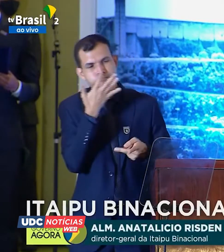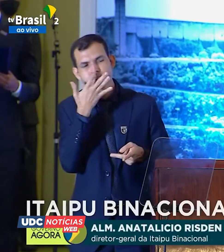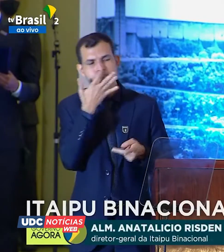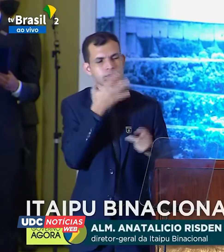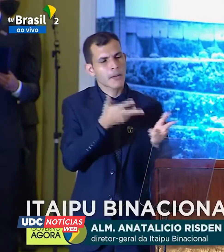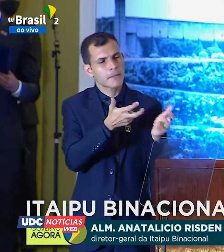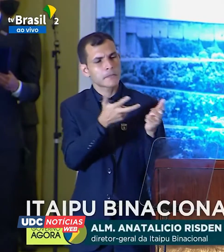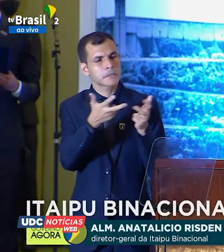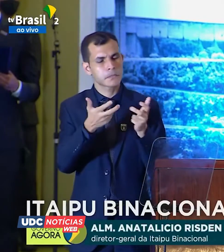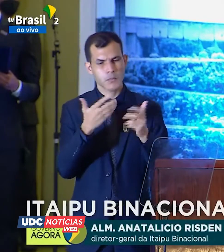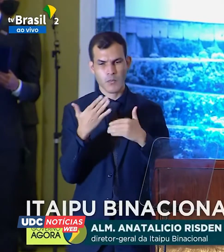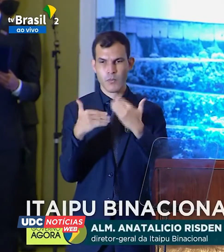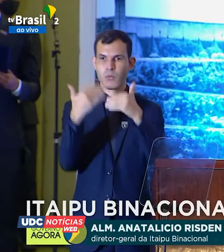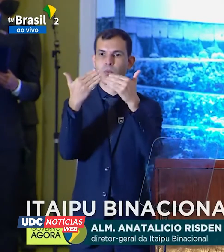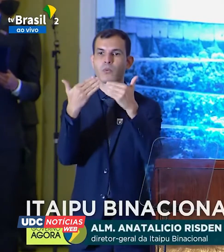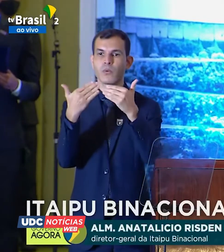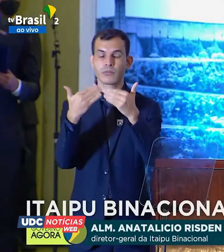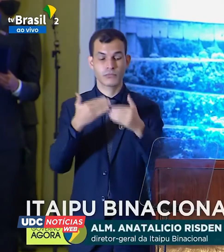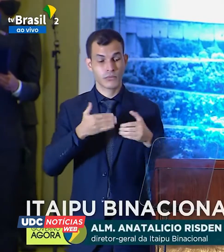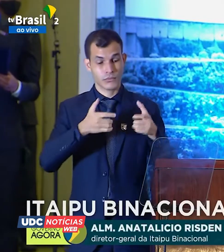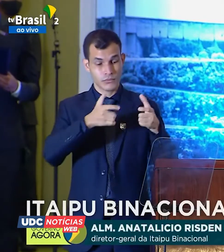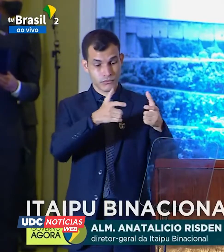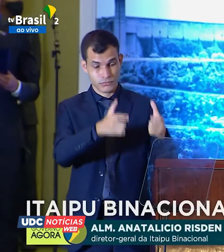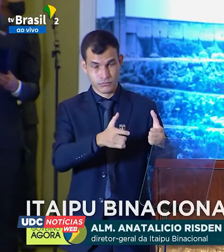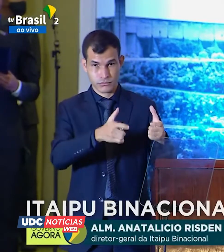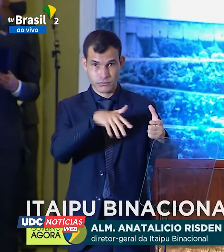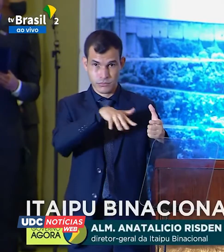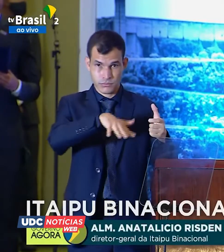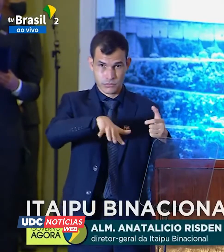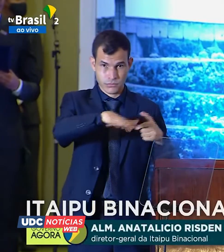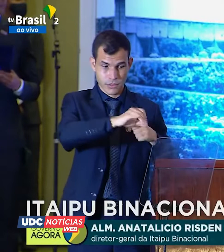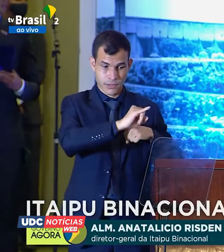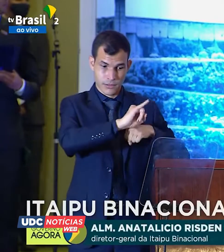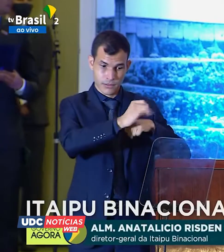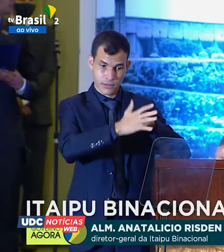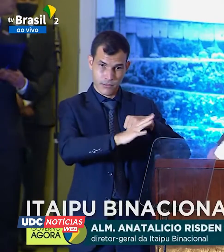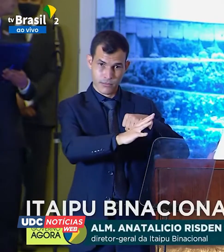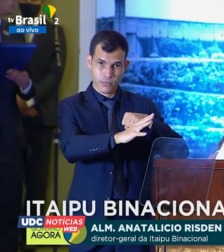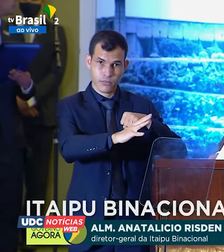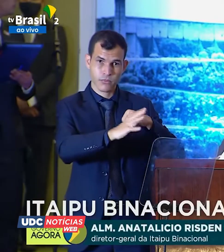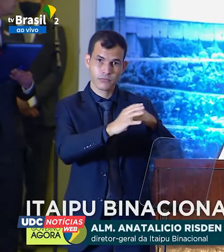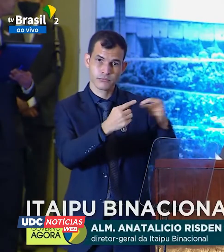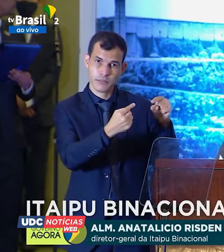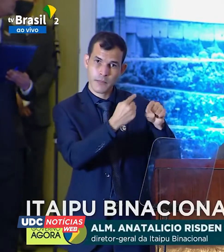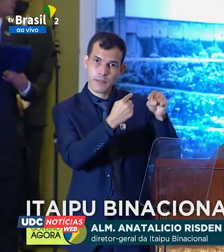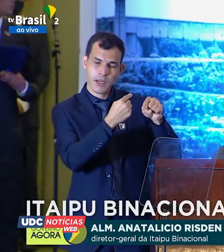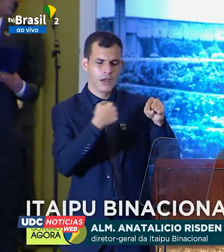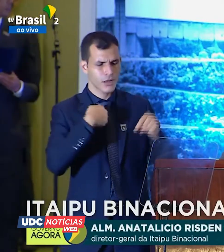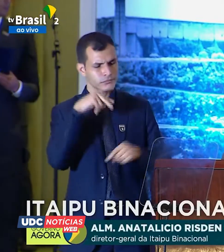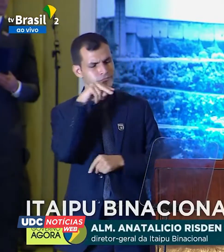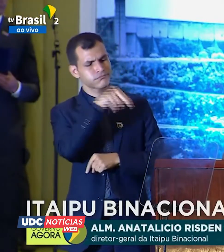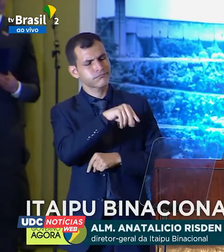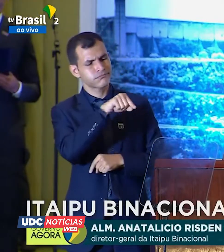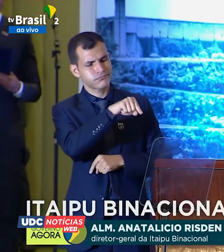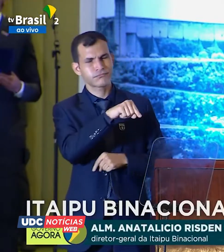desenvolvimento. Vi a fundação da Itaipu Binacional e pude acompanhar o sonho